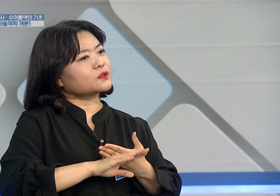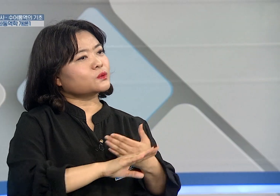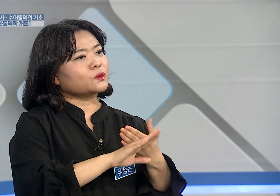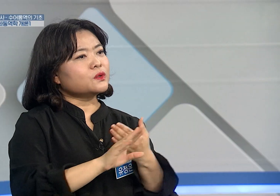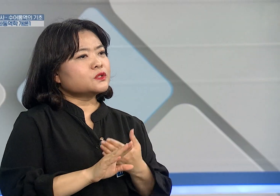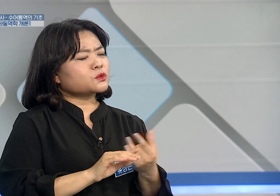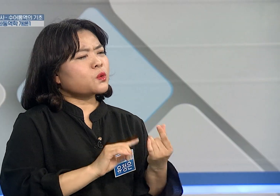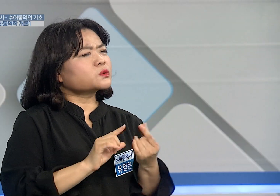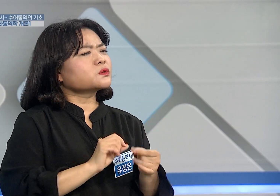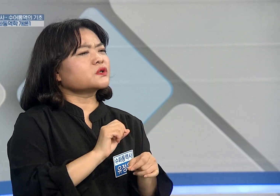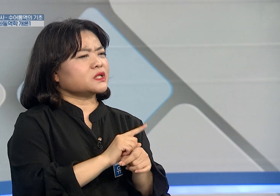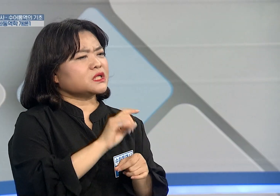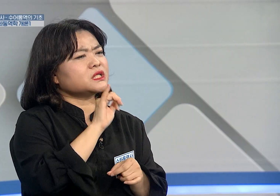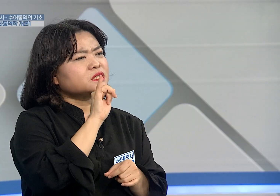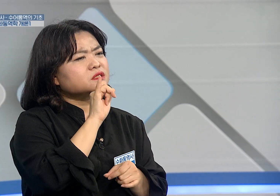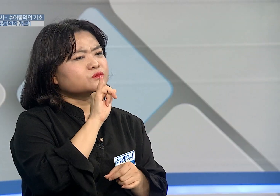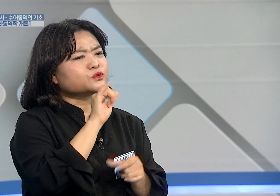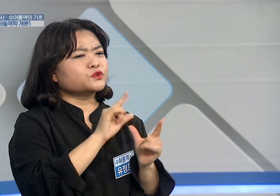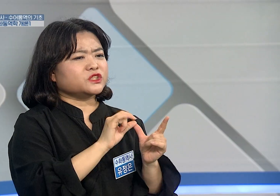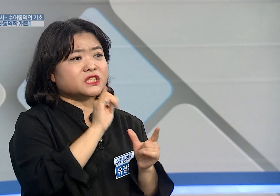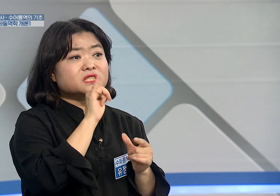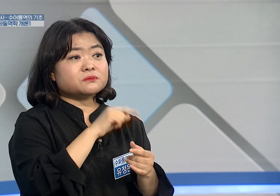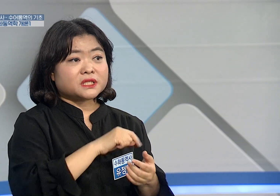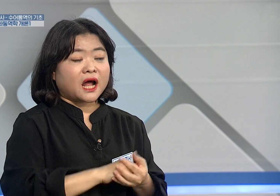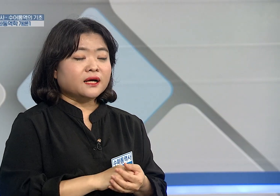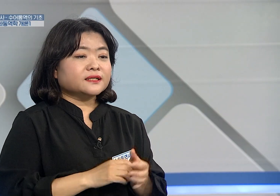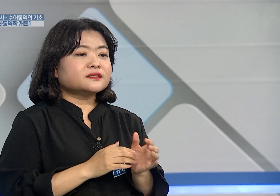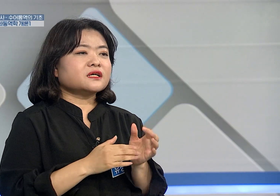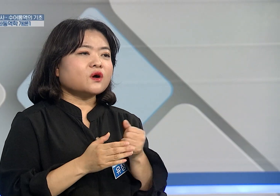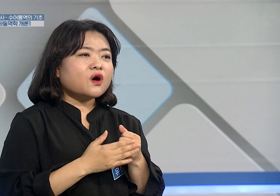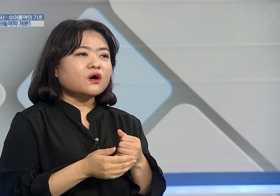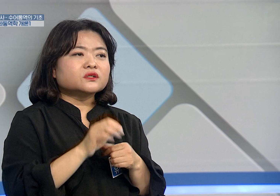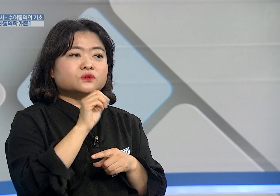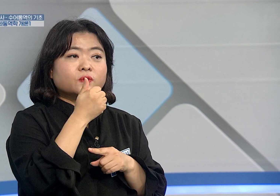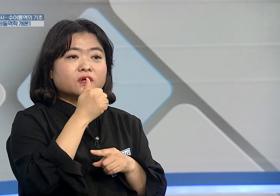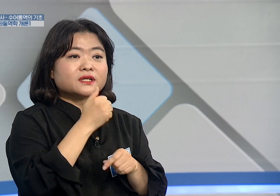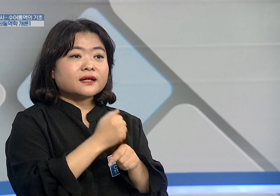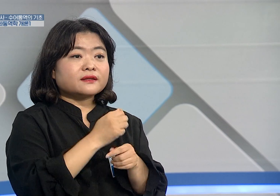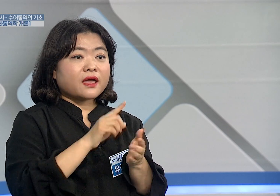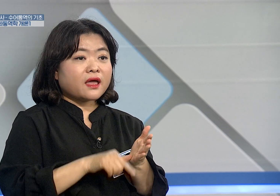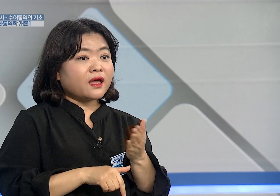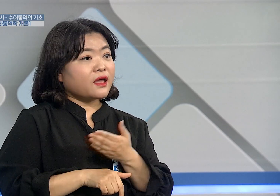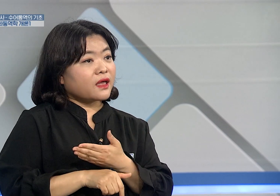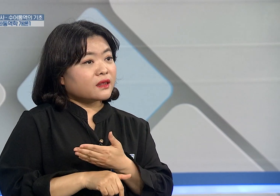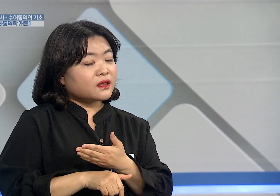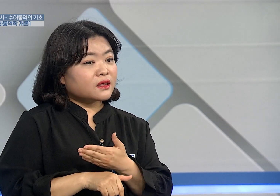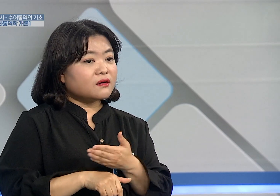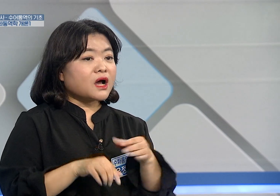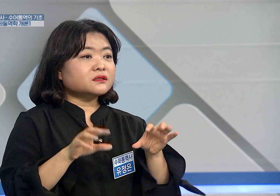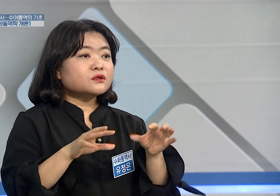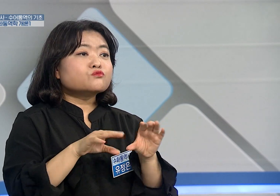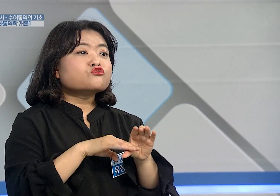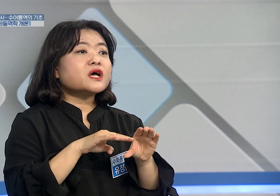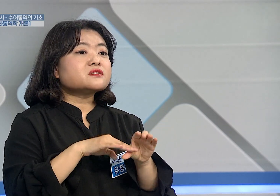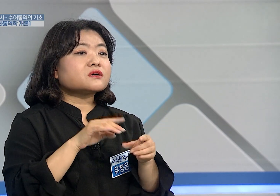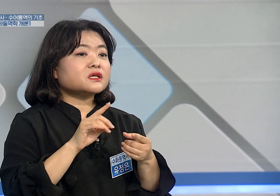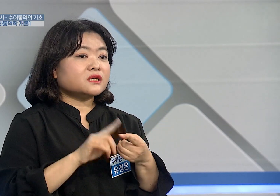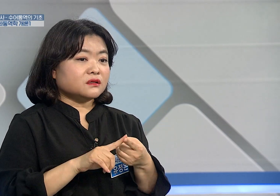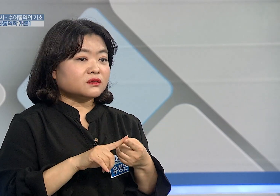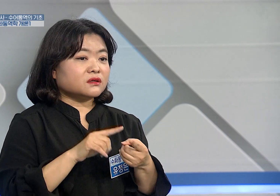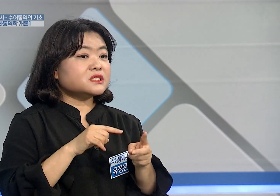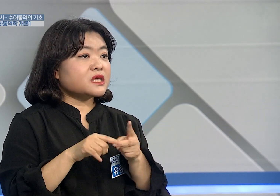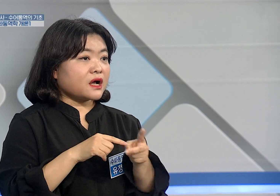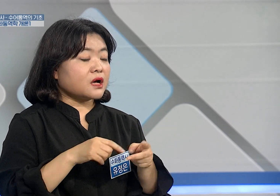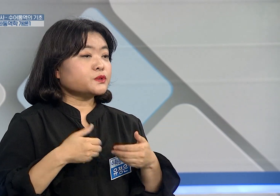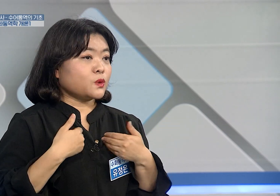나라가 달라도 좀 공통성이 있는 부분들이 있습니다. 그래서 통역을 할 때 이러한